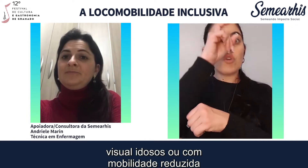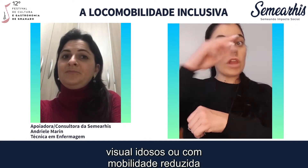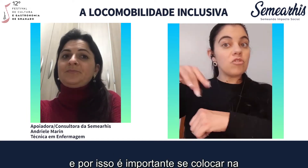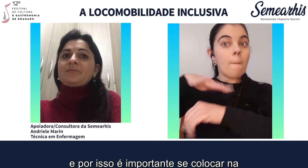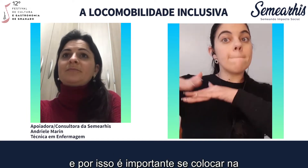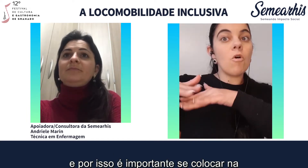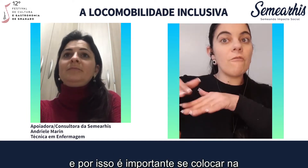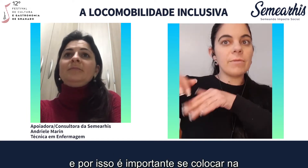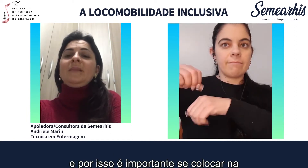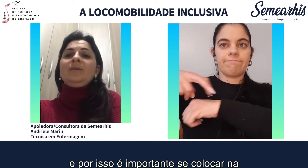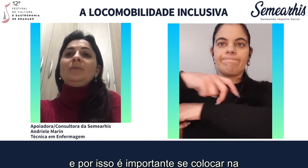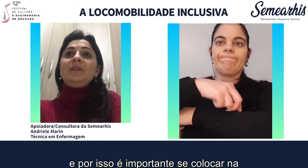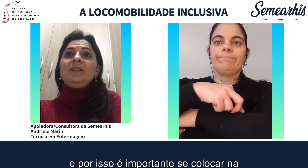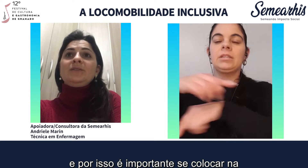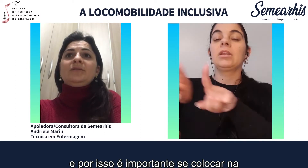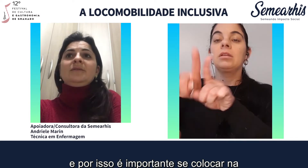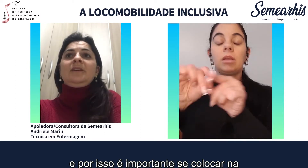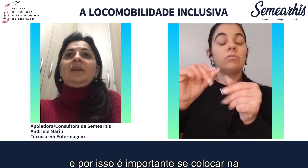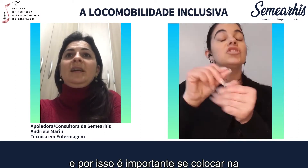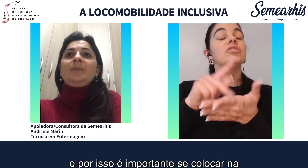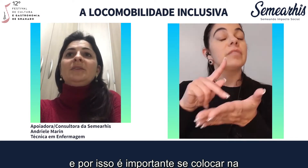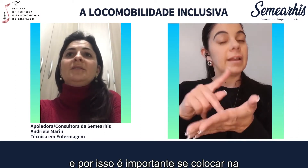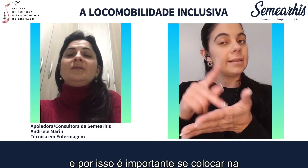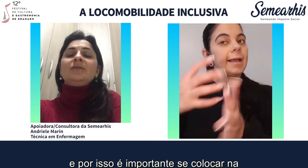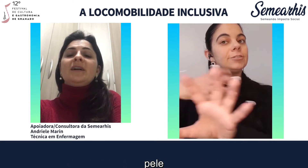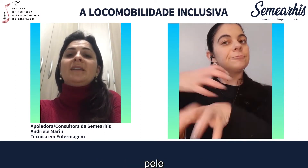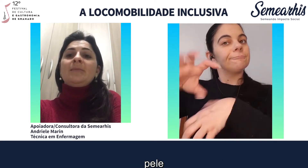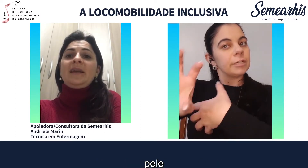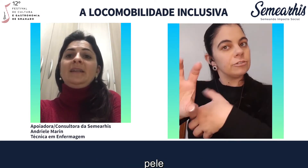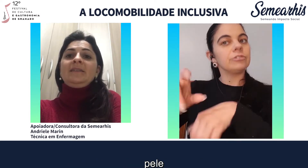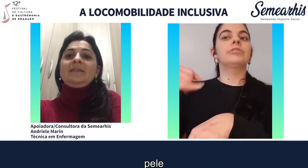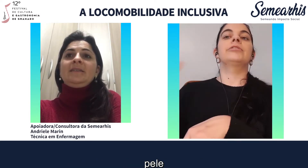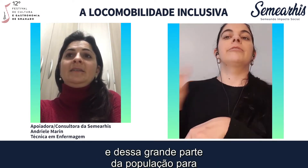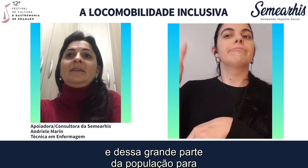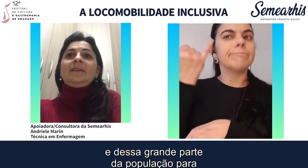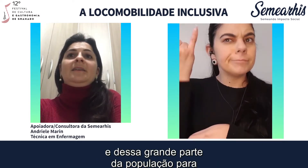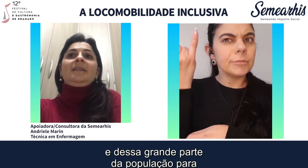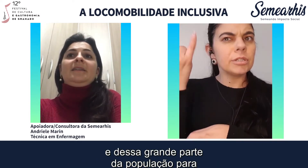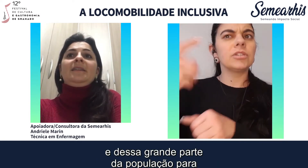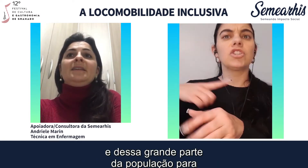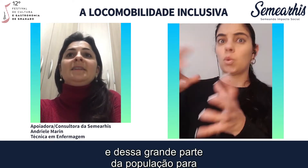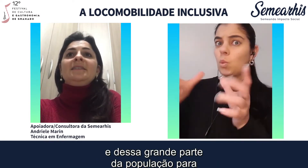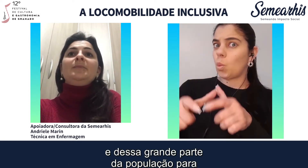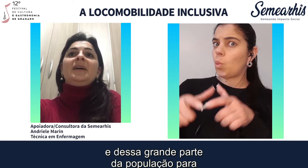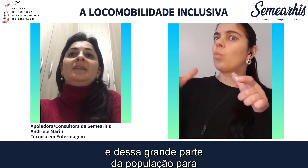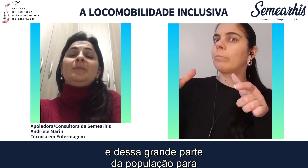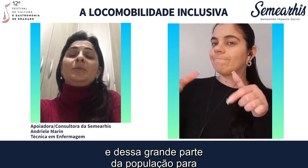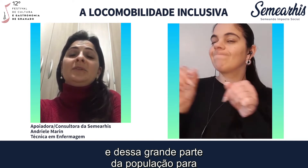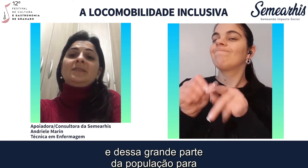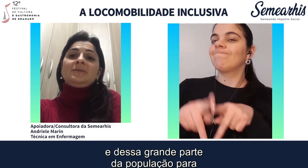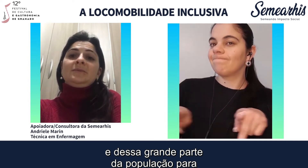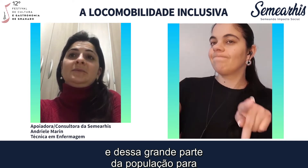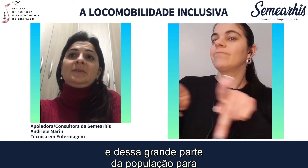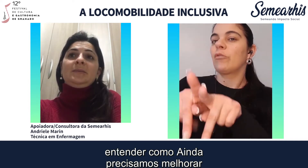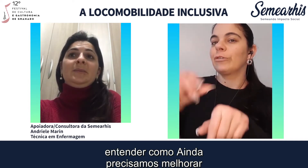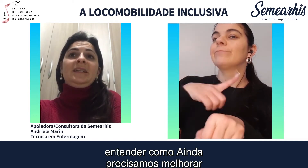reduzida. Por isso, é importante se colocar na pele dessa grande parte da